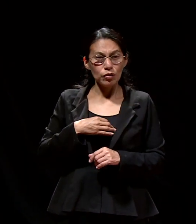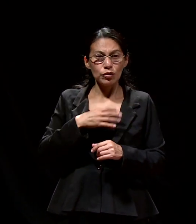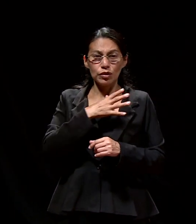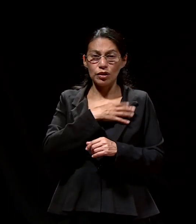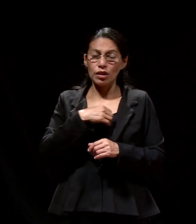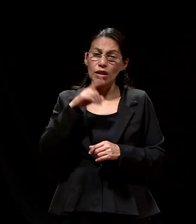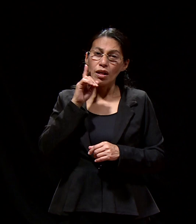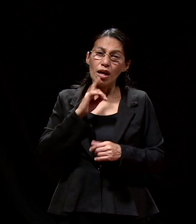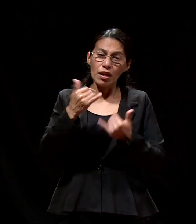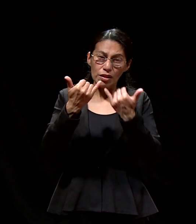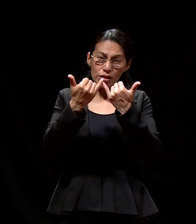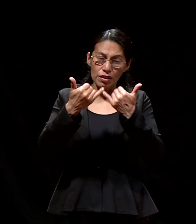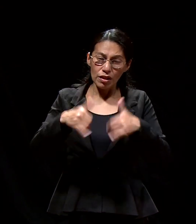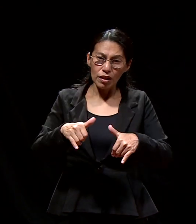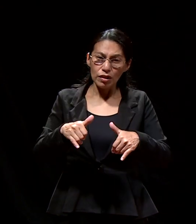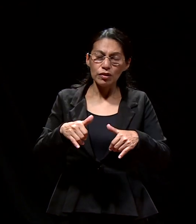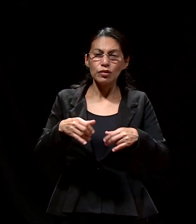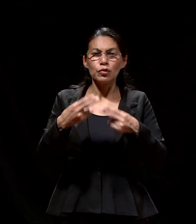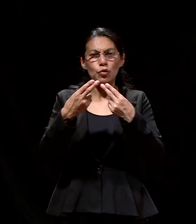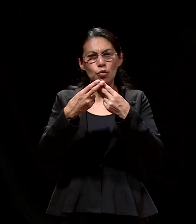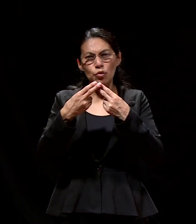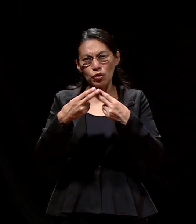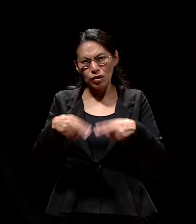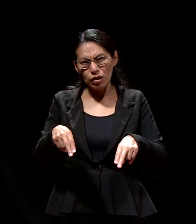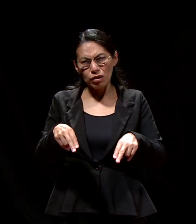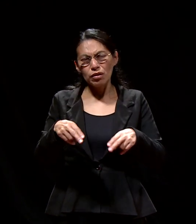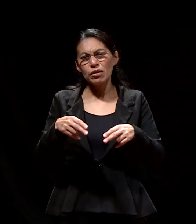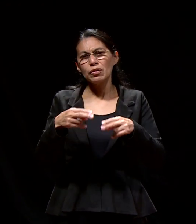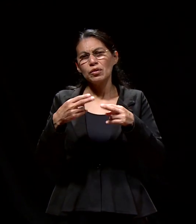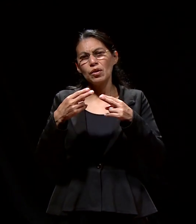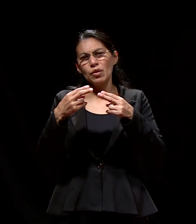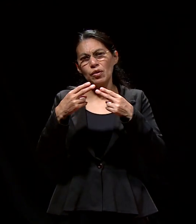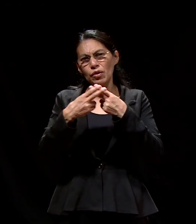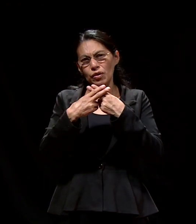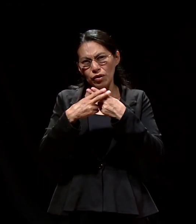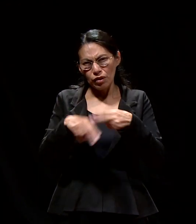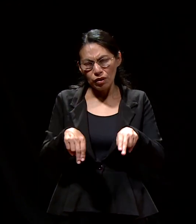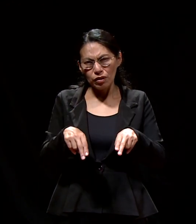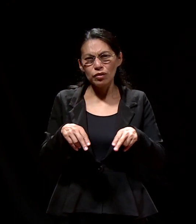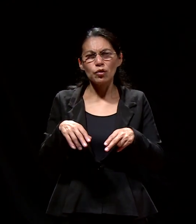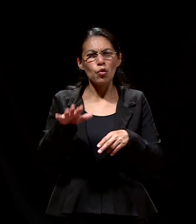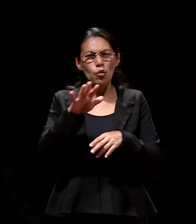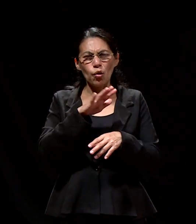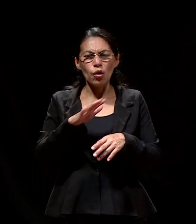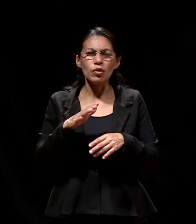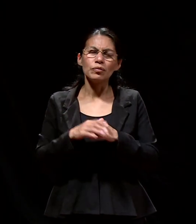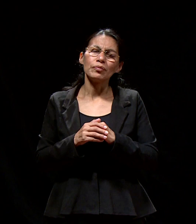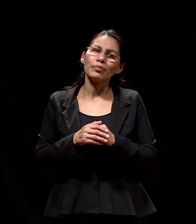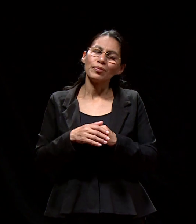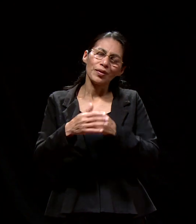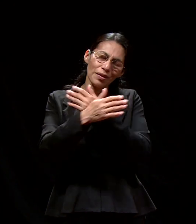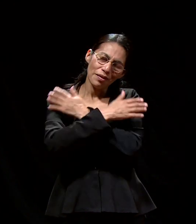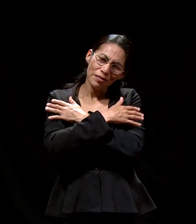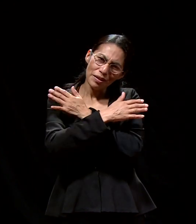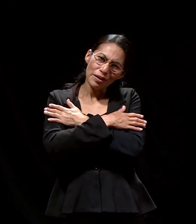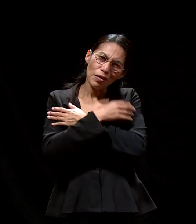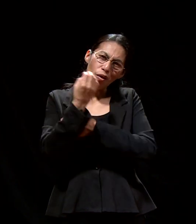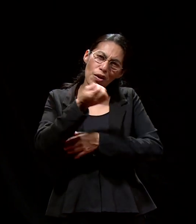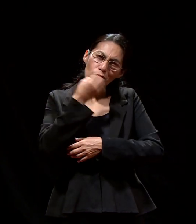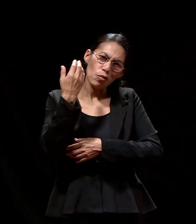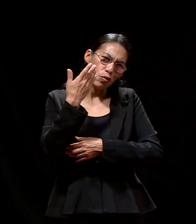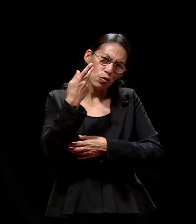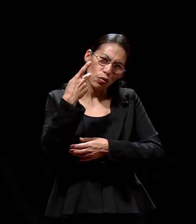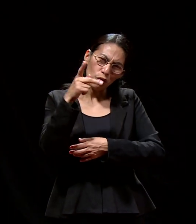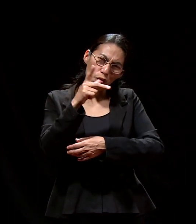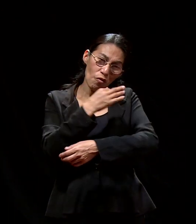nietos y por la vida espiritual desde Lexington Kentucky Marta un abrazo para ti estaremos orando por toda tu